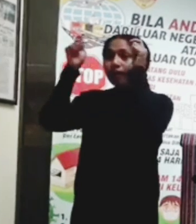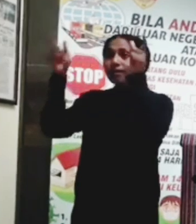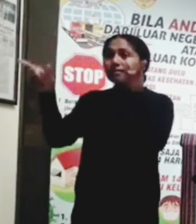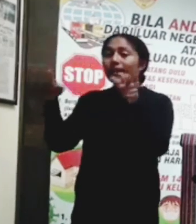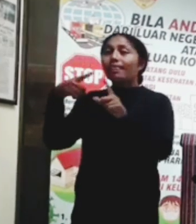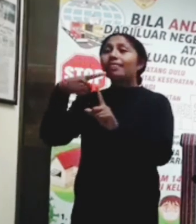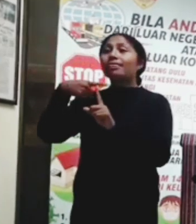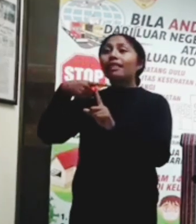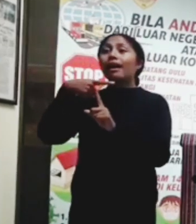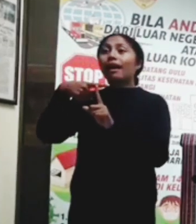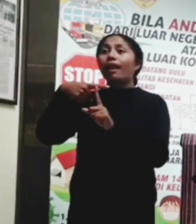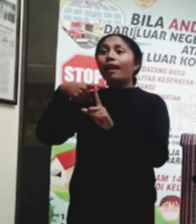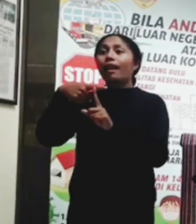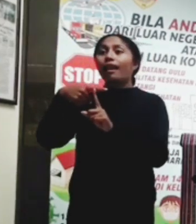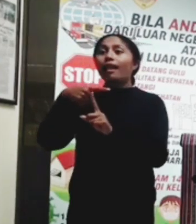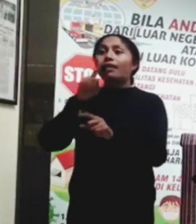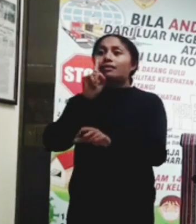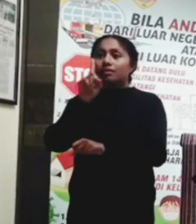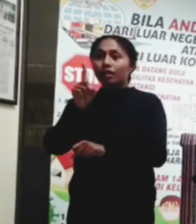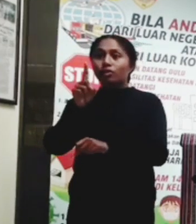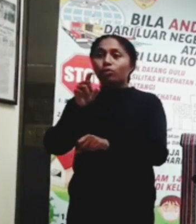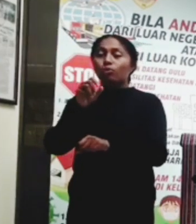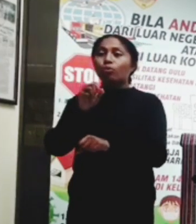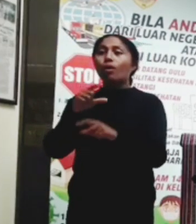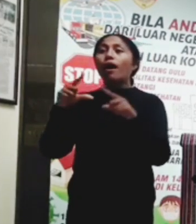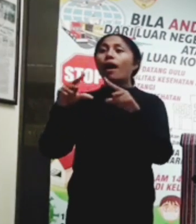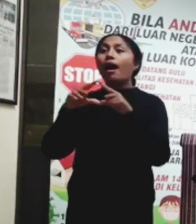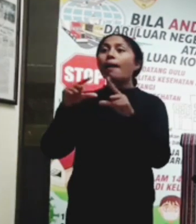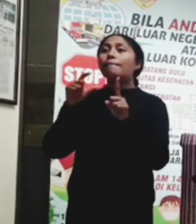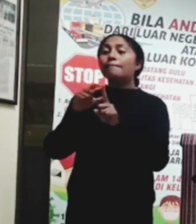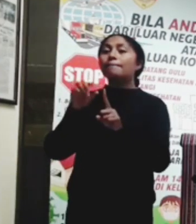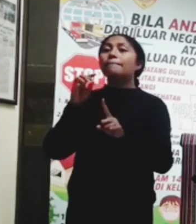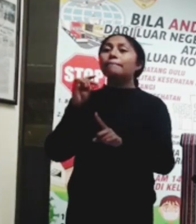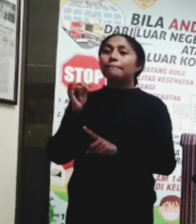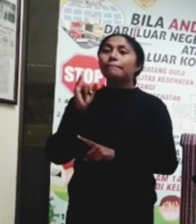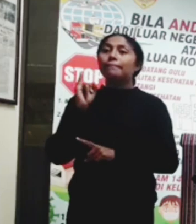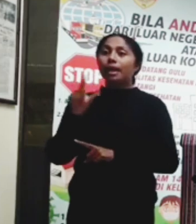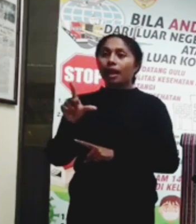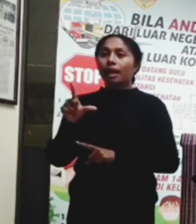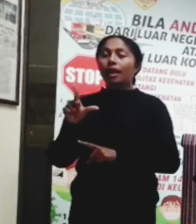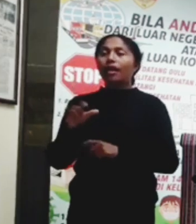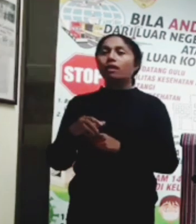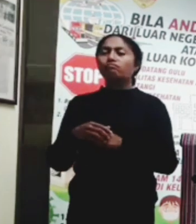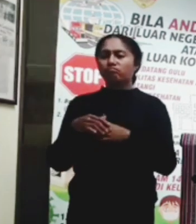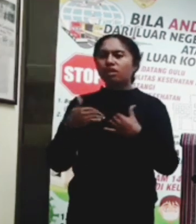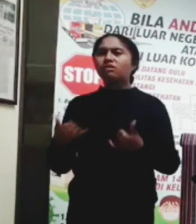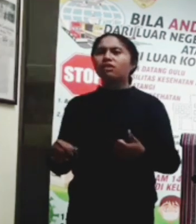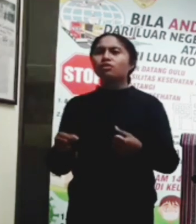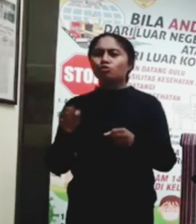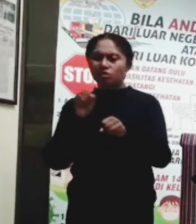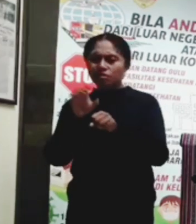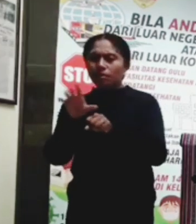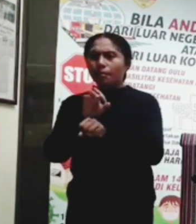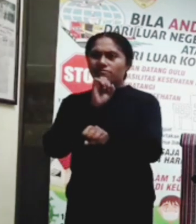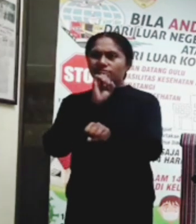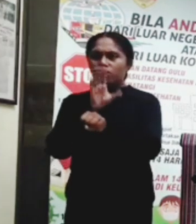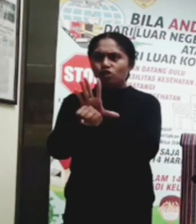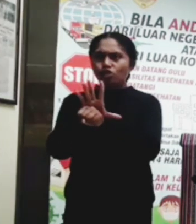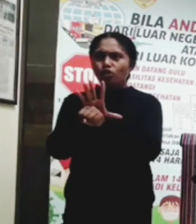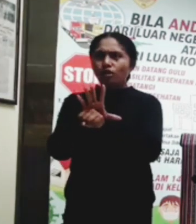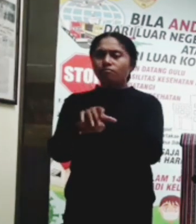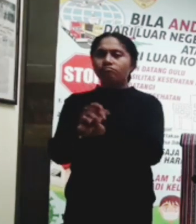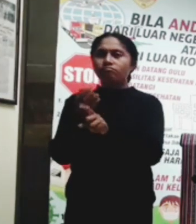Hai pada tanggal satu April yang saat ini memang sudah terpapar virus korona Hai